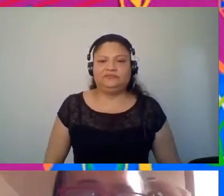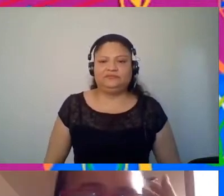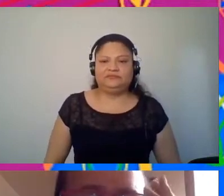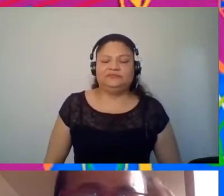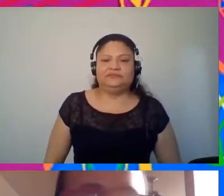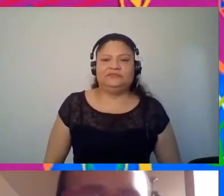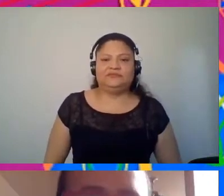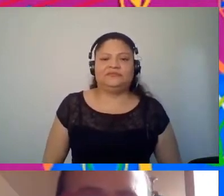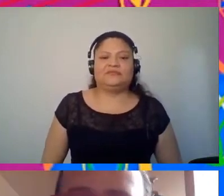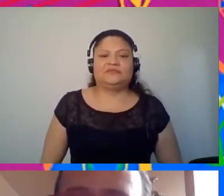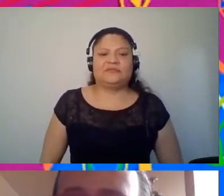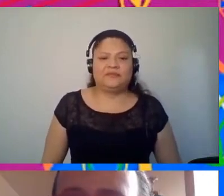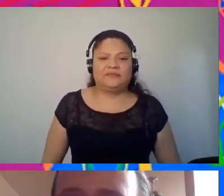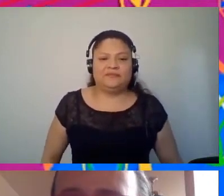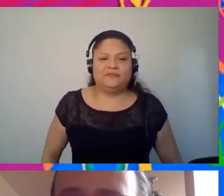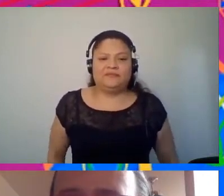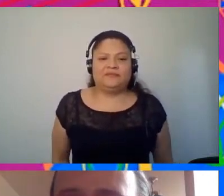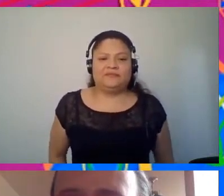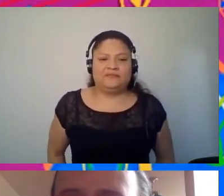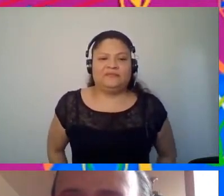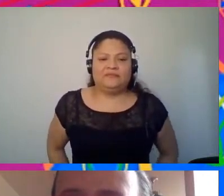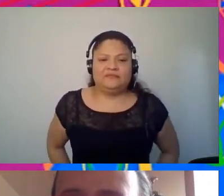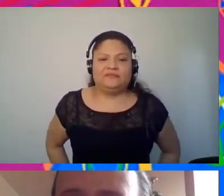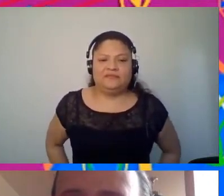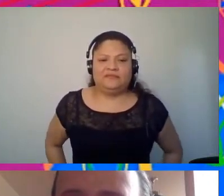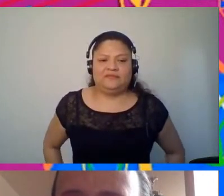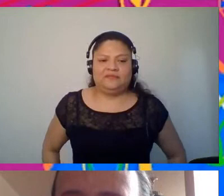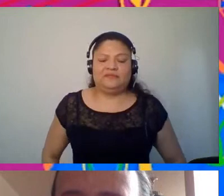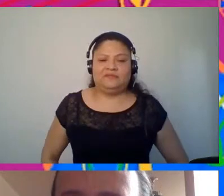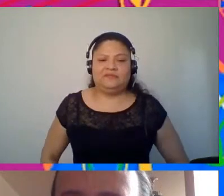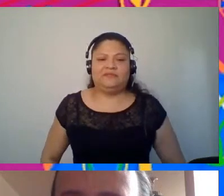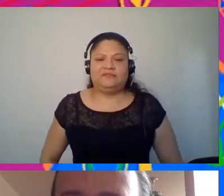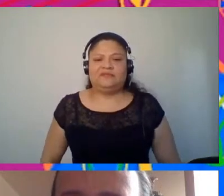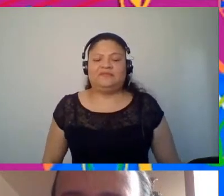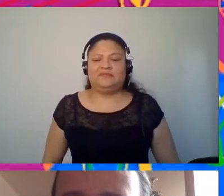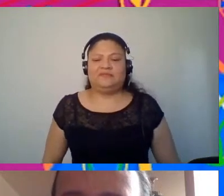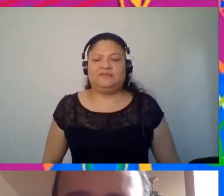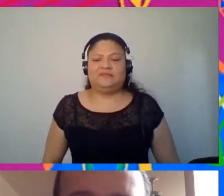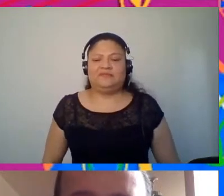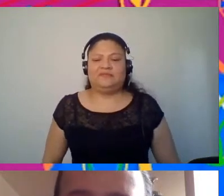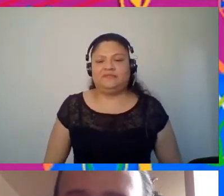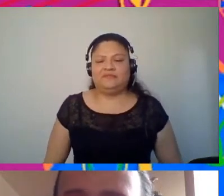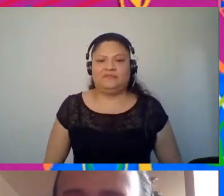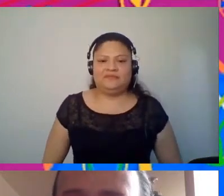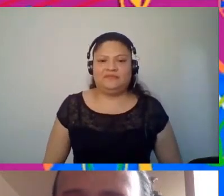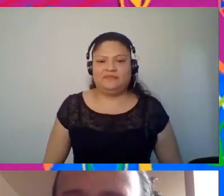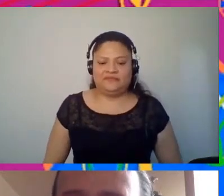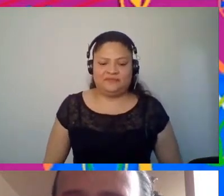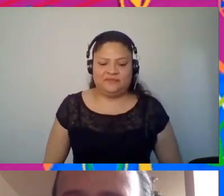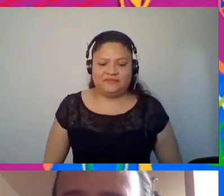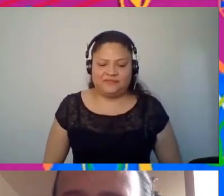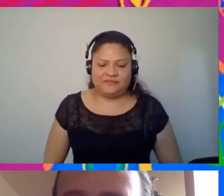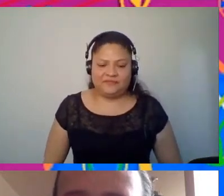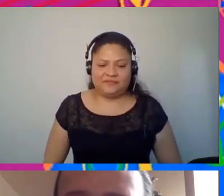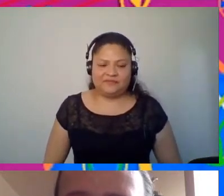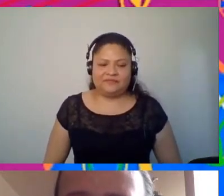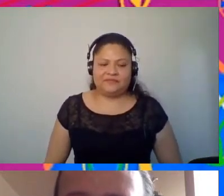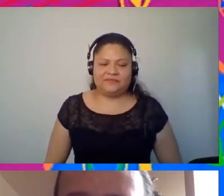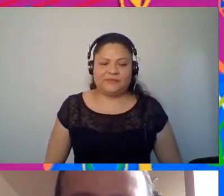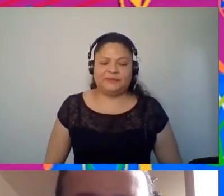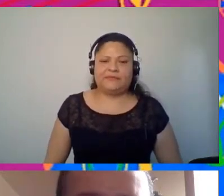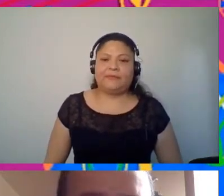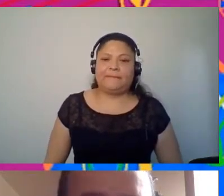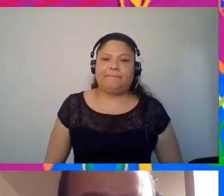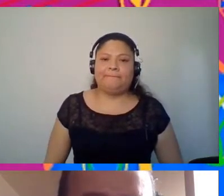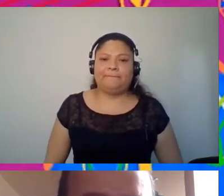preguntas, entonces les pedimos que nos dejen algunos lugares, algunos vínculos donde pueden contactarse